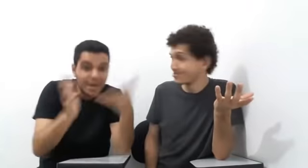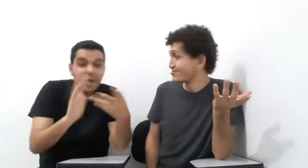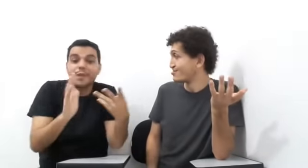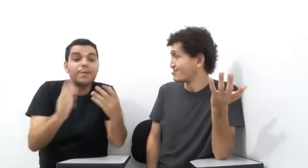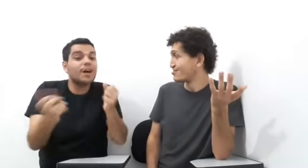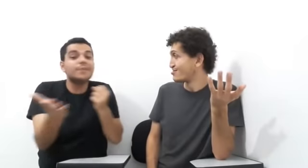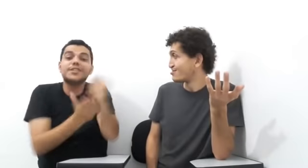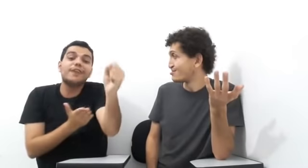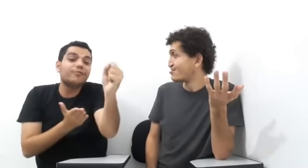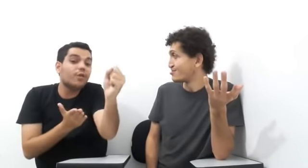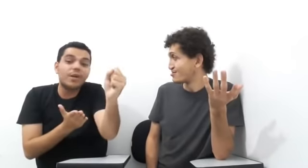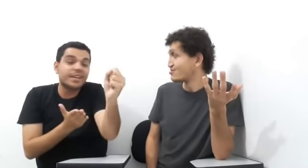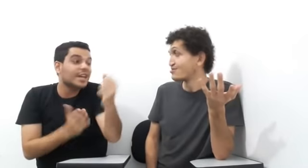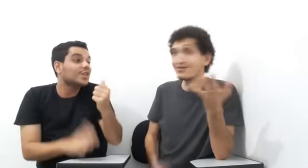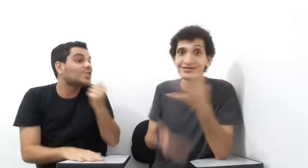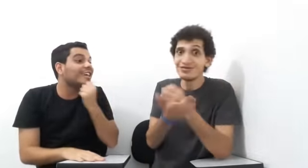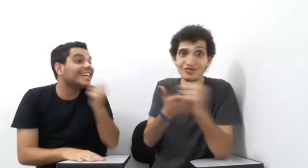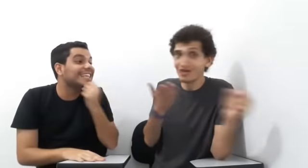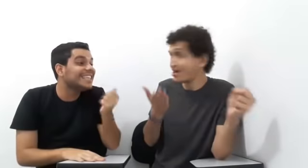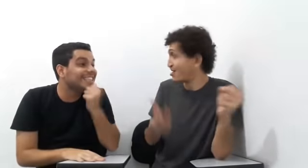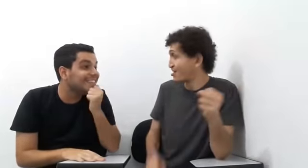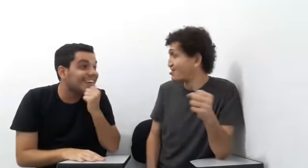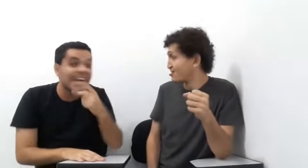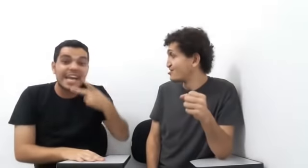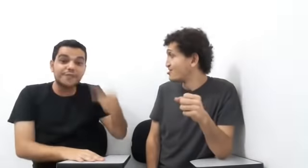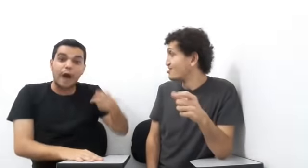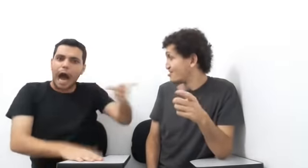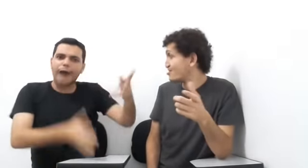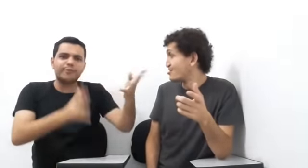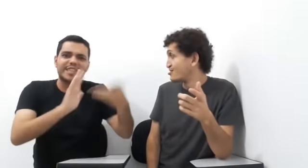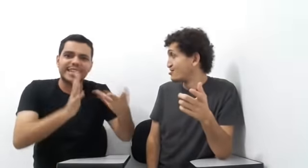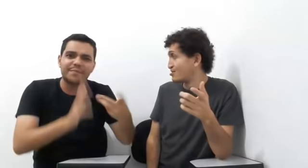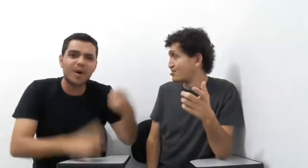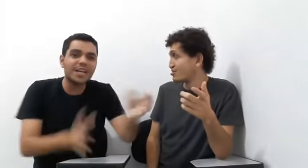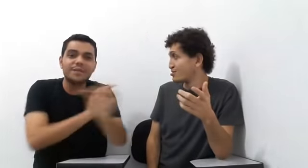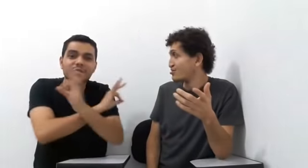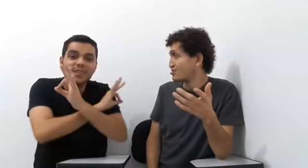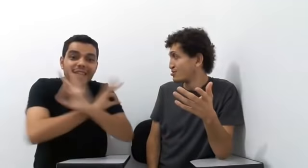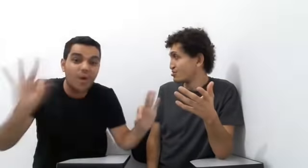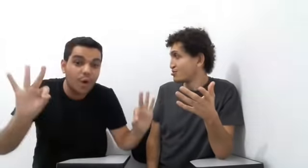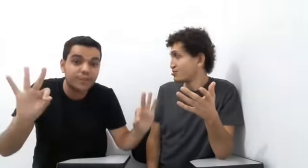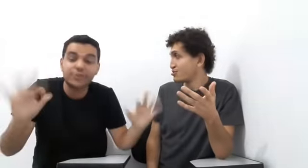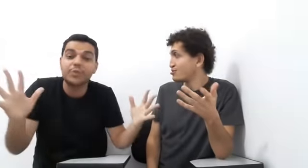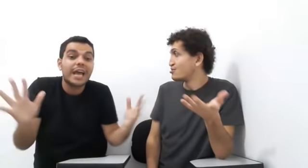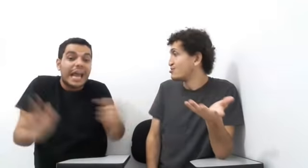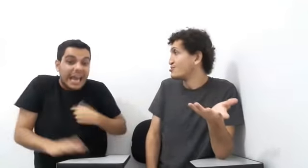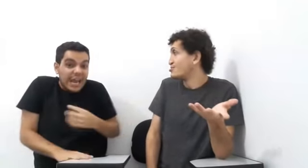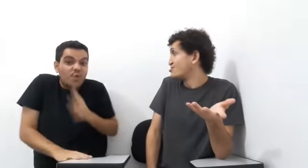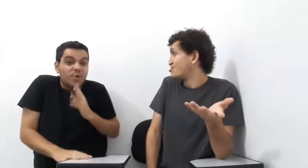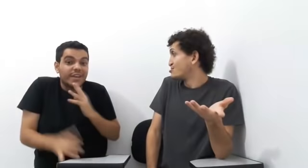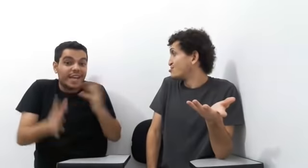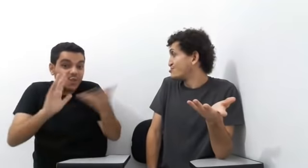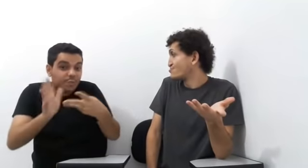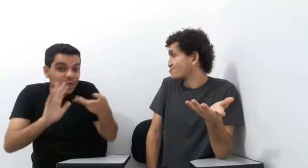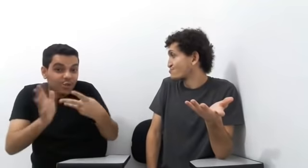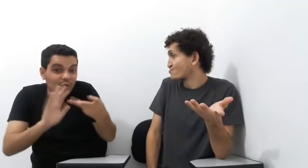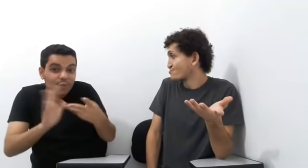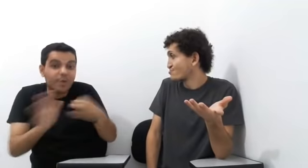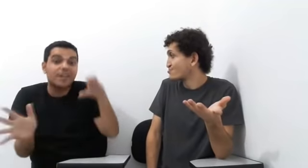porque Prolibras já foi, só que ainda eles falam, você tem Prolibras, você é ótimo. Eu conheço pessoas com Prolibras